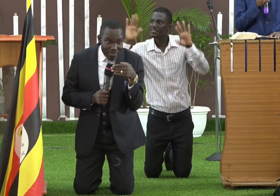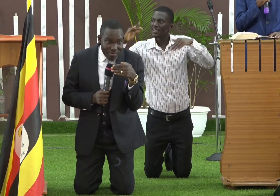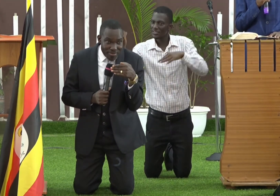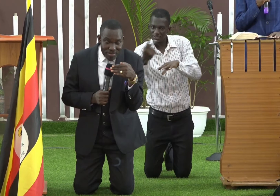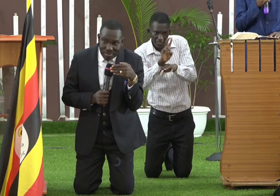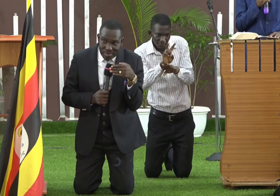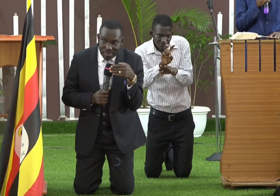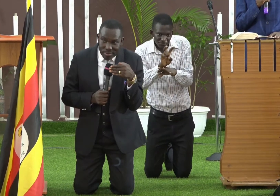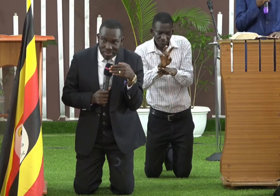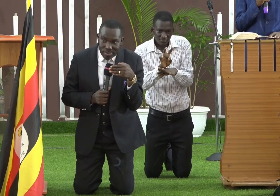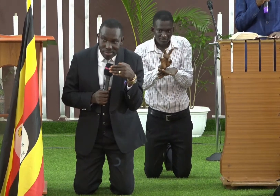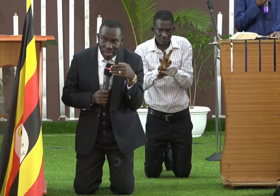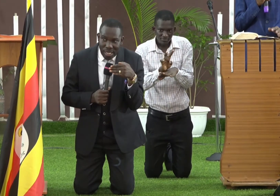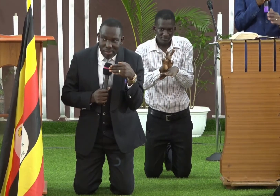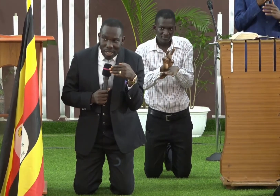awo